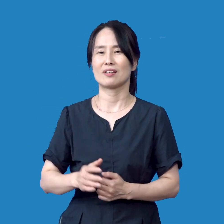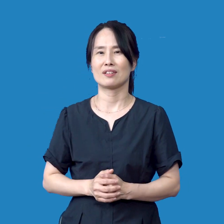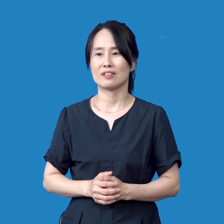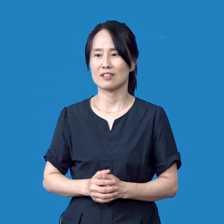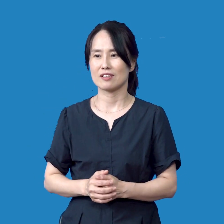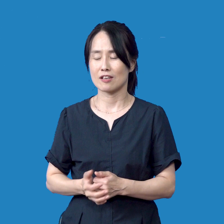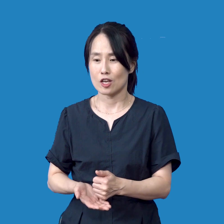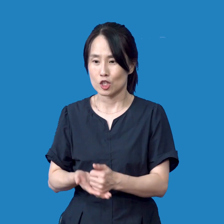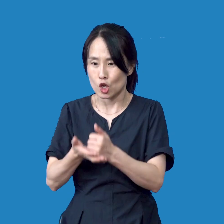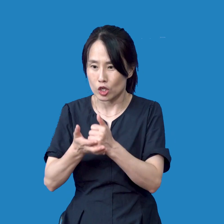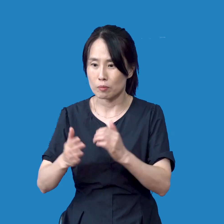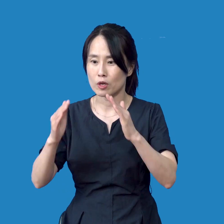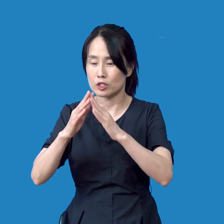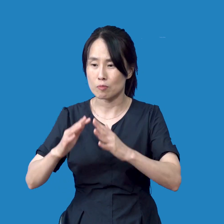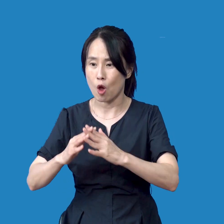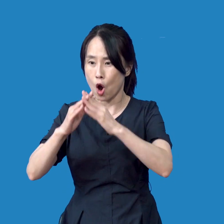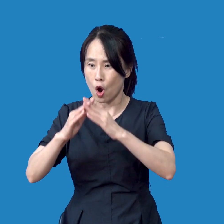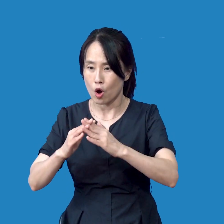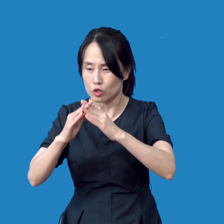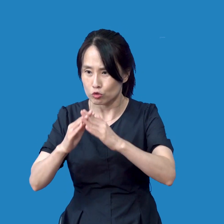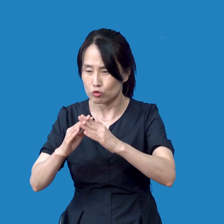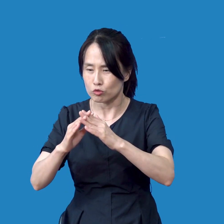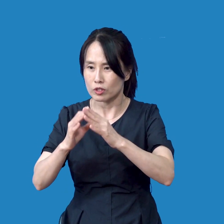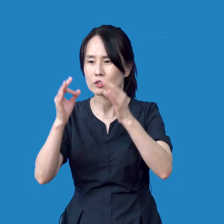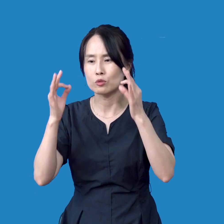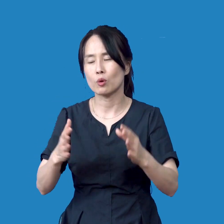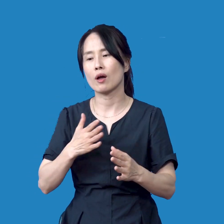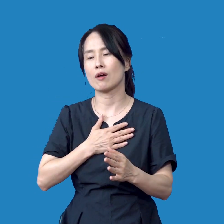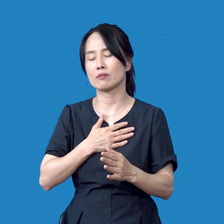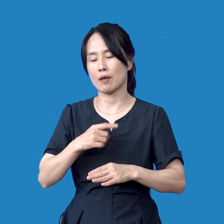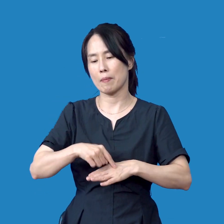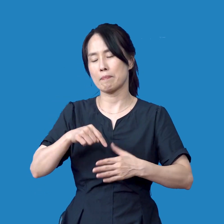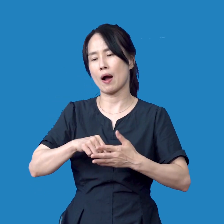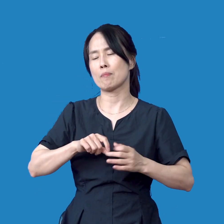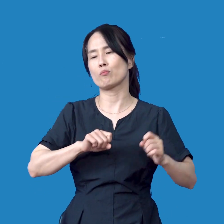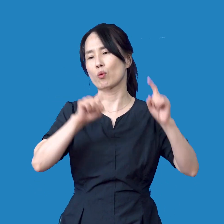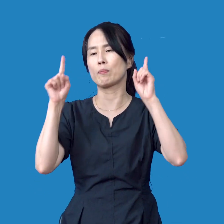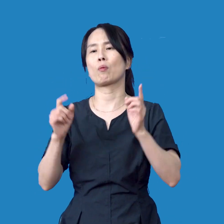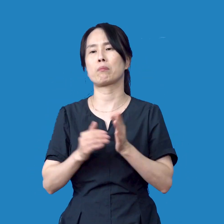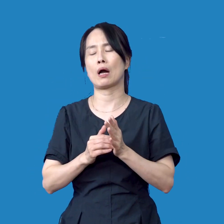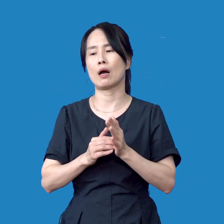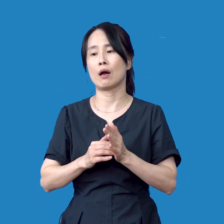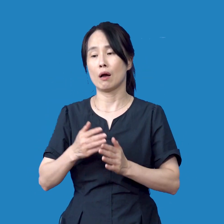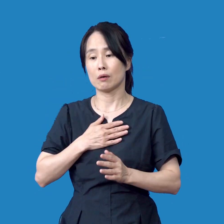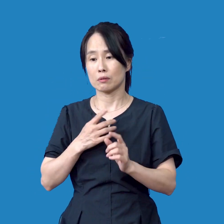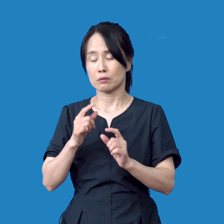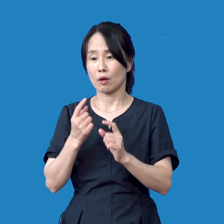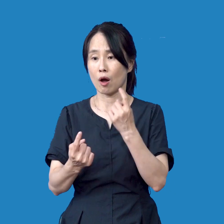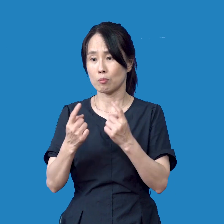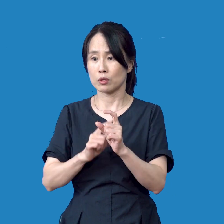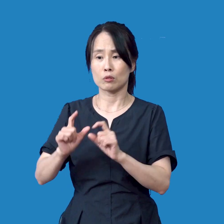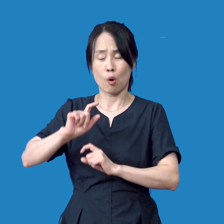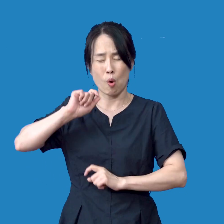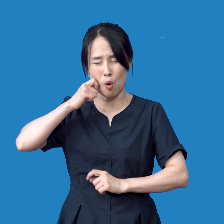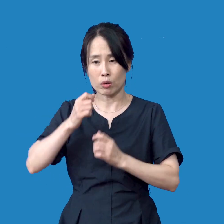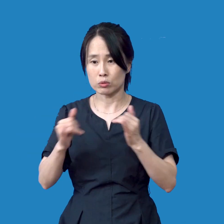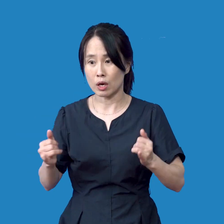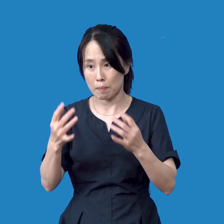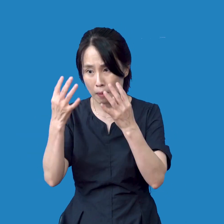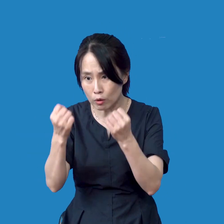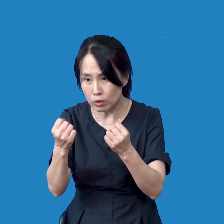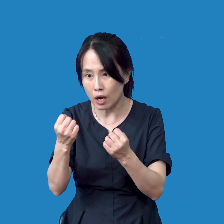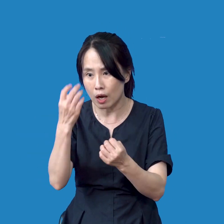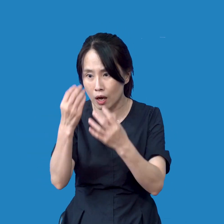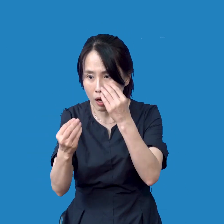섬기면서 자신이 치유를 받아버린 것입니다. 자기보다 더 어려운 사람들도 세상에 많다는 것을 보게